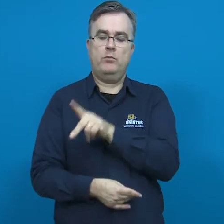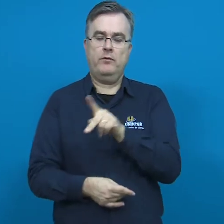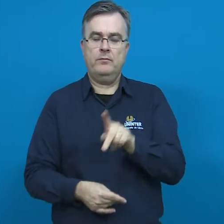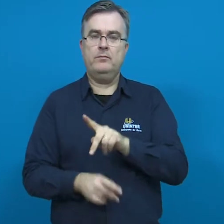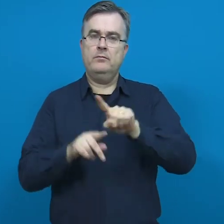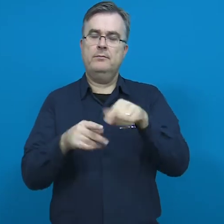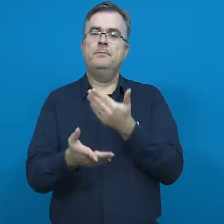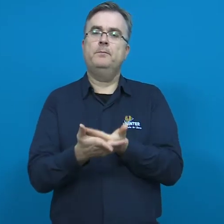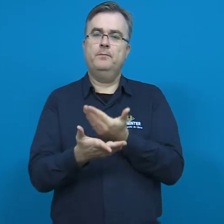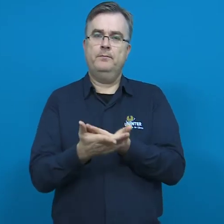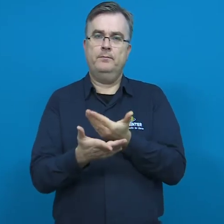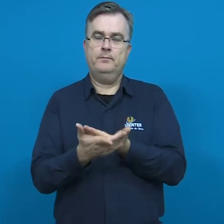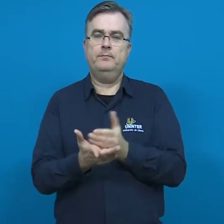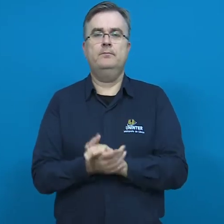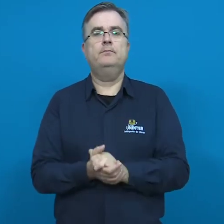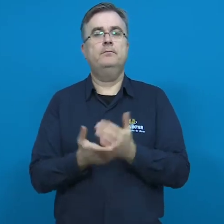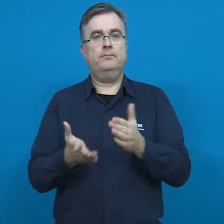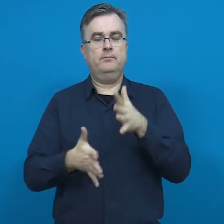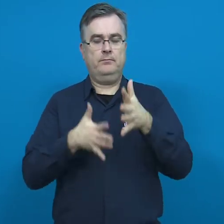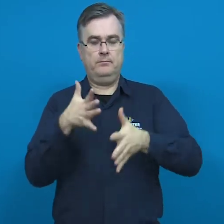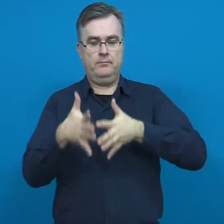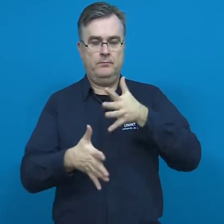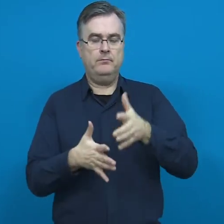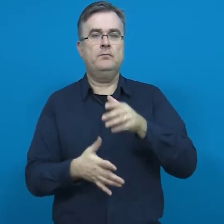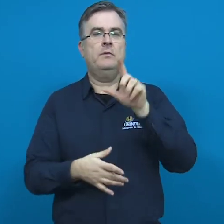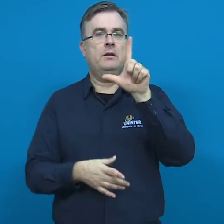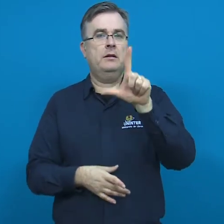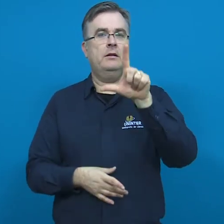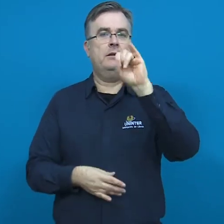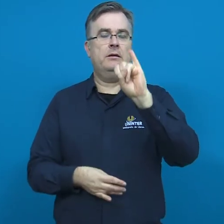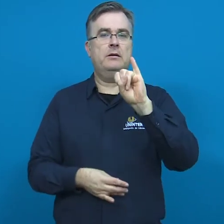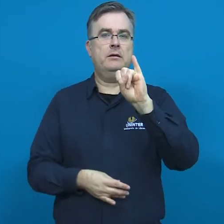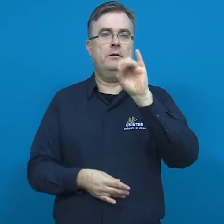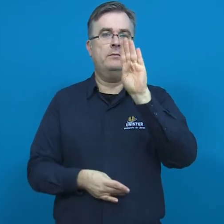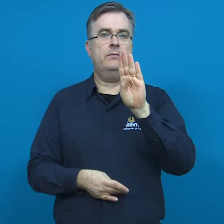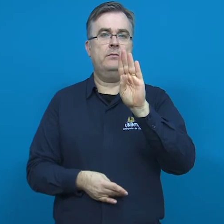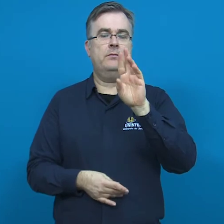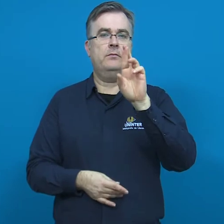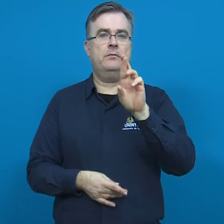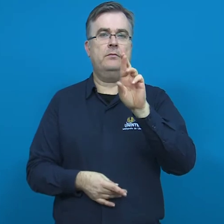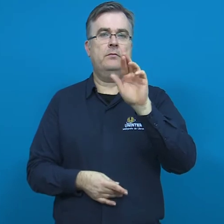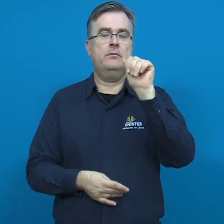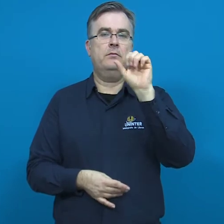enquanto professores em sala de aula. Então, Libras,